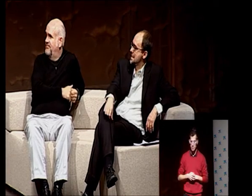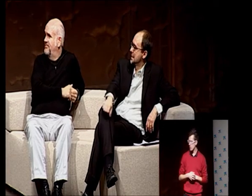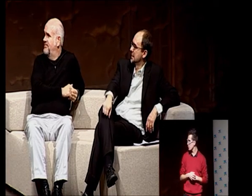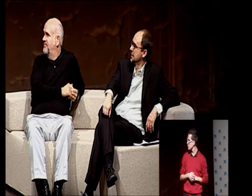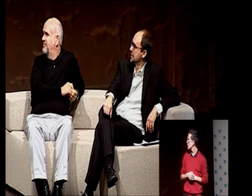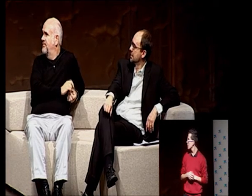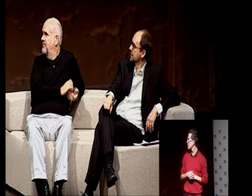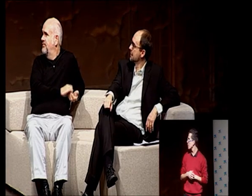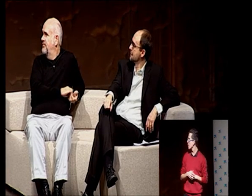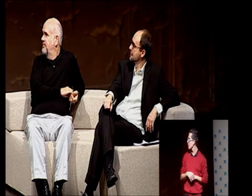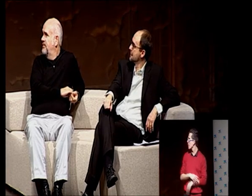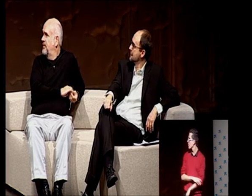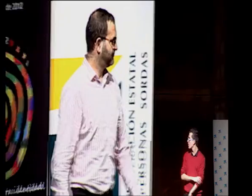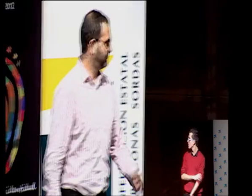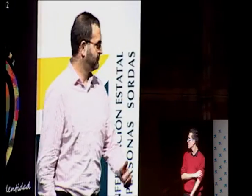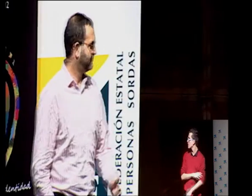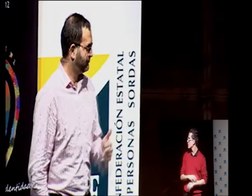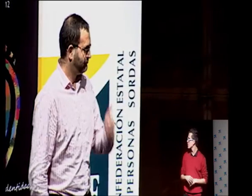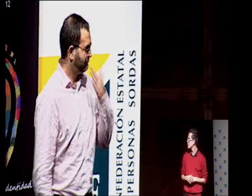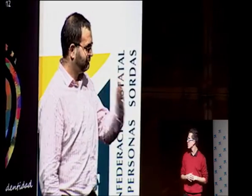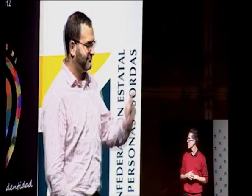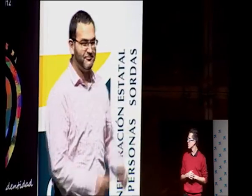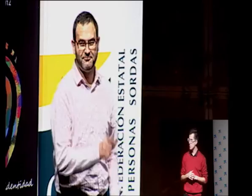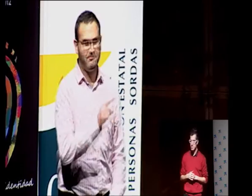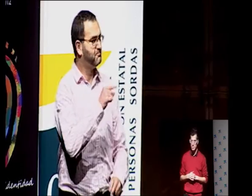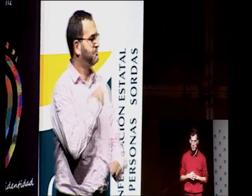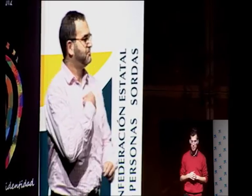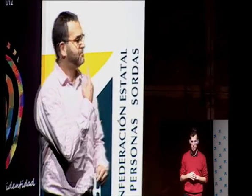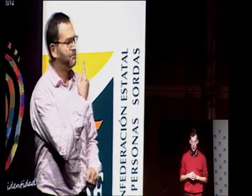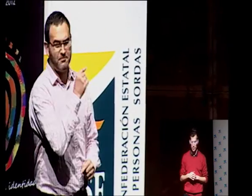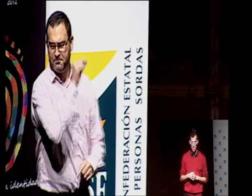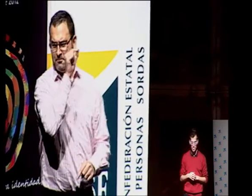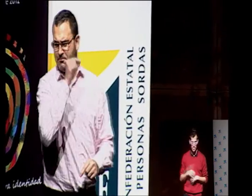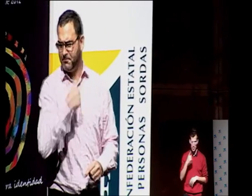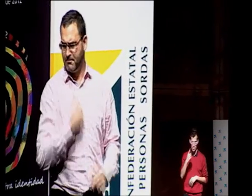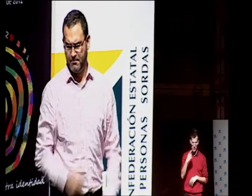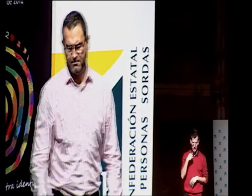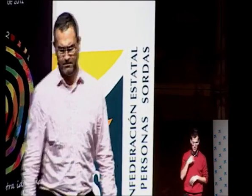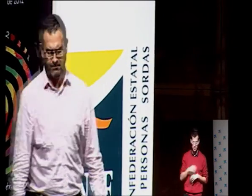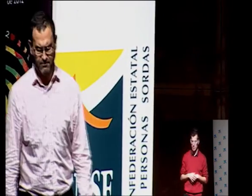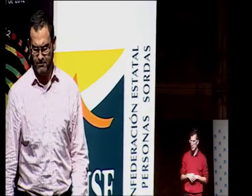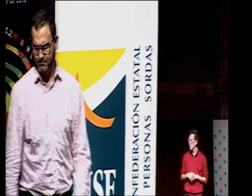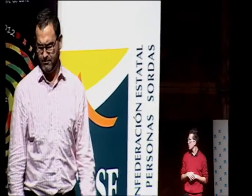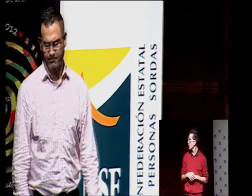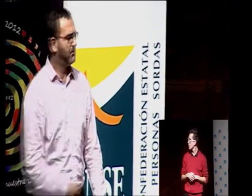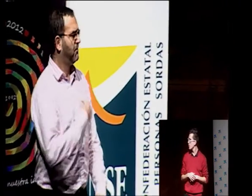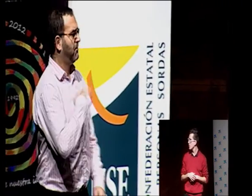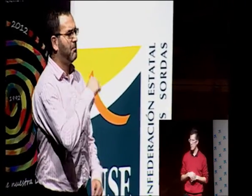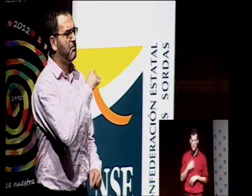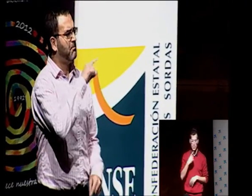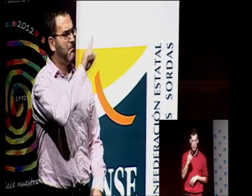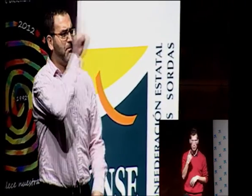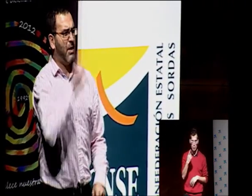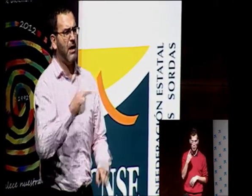para poderlo compartir vamos a intentar ser breve para dejar paso a los dos creo que están